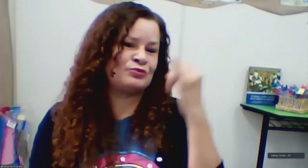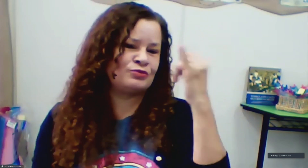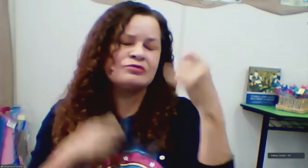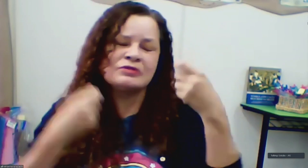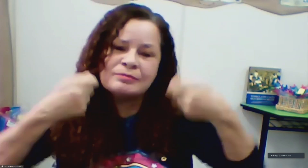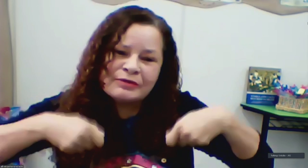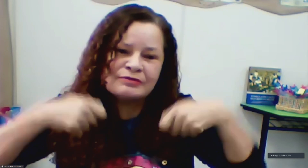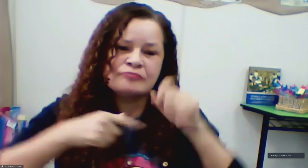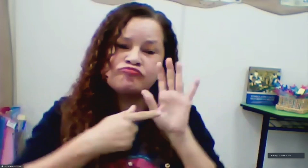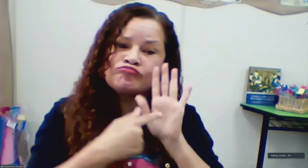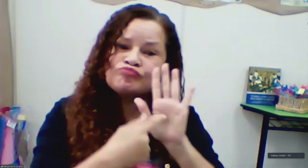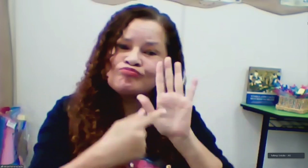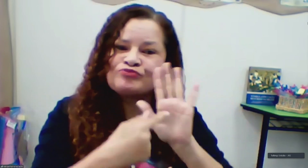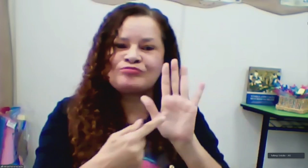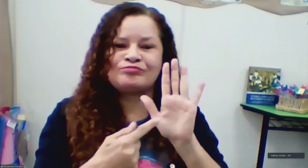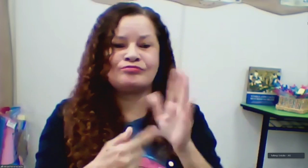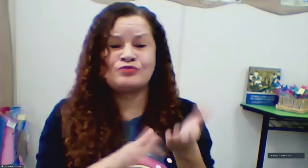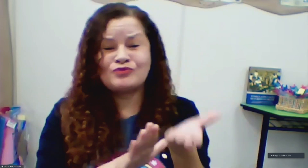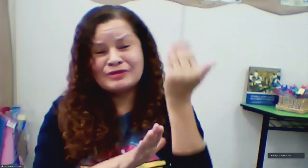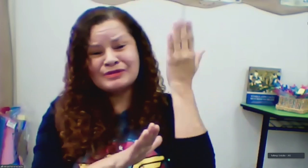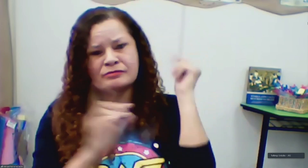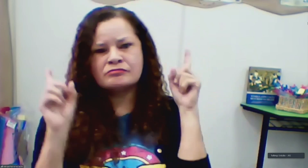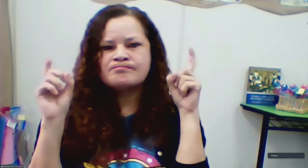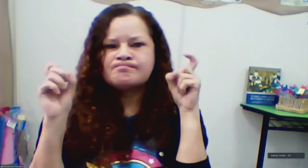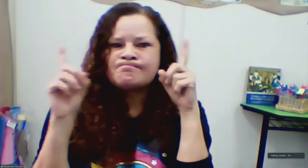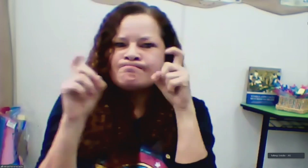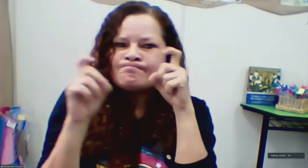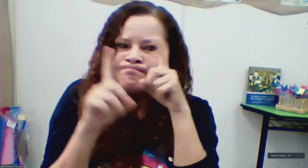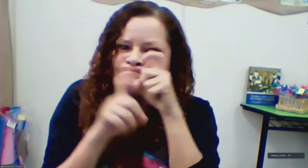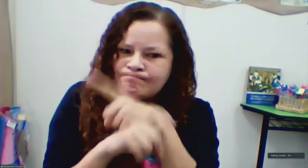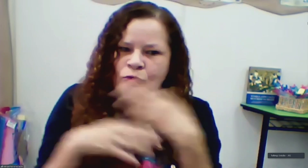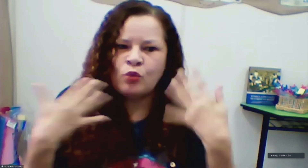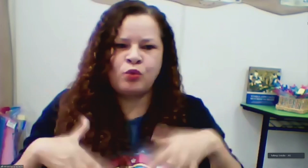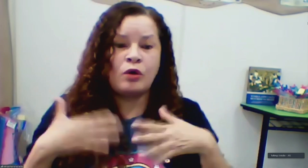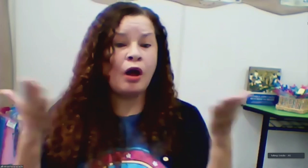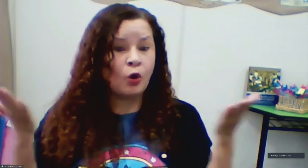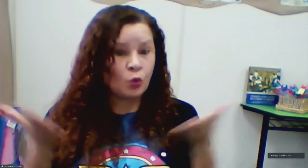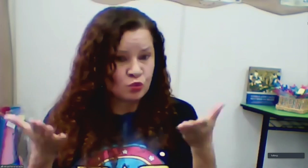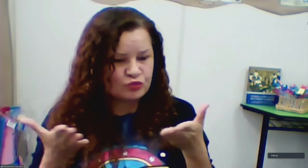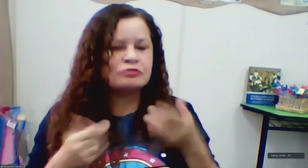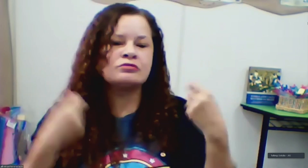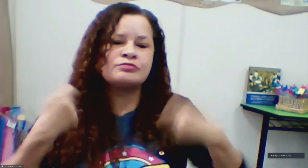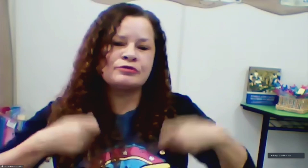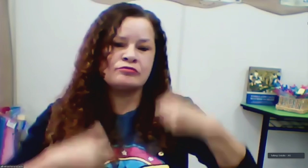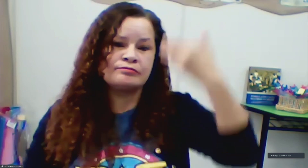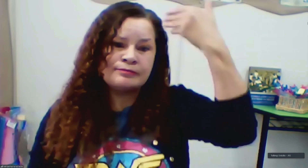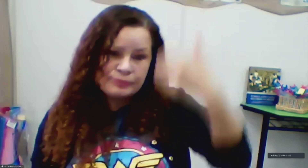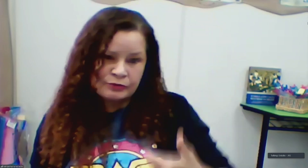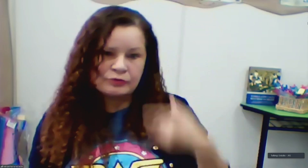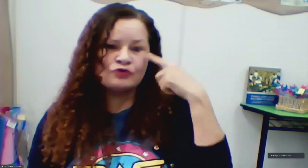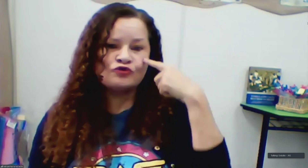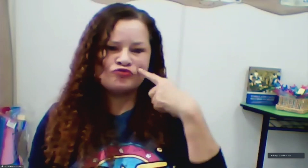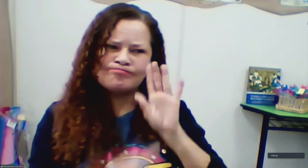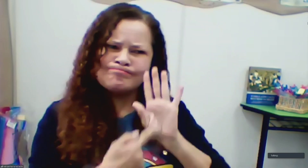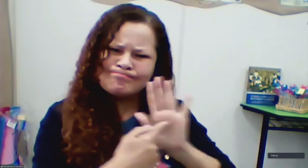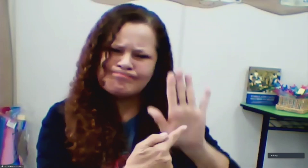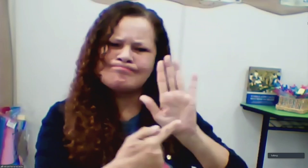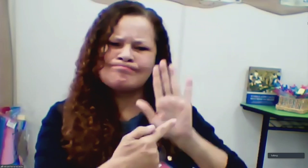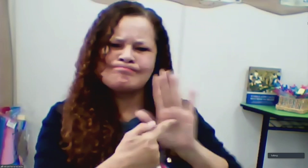identidade. Então precisa haver essa empatia, é muito importante. Antes a dificuldade era grande. Hoje